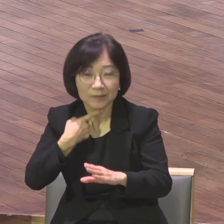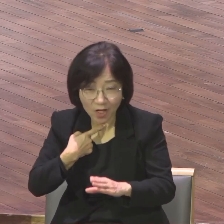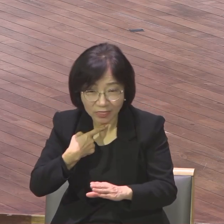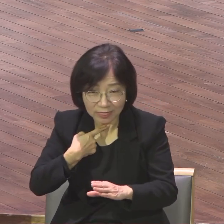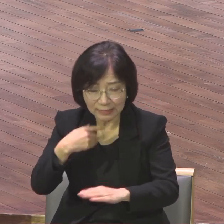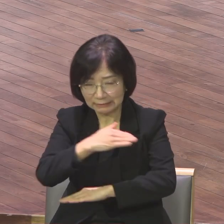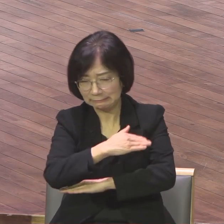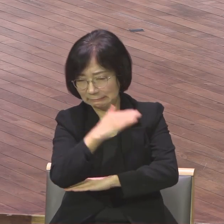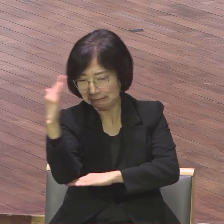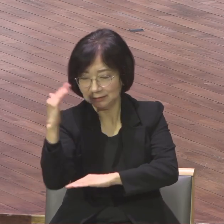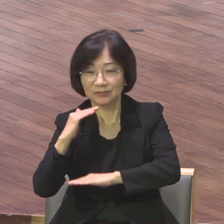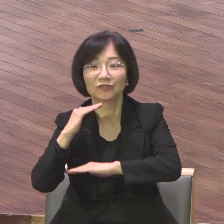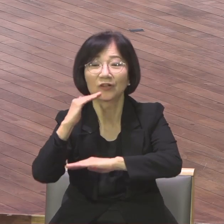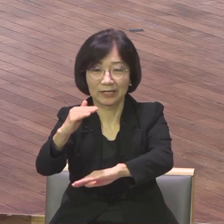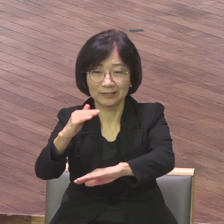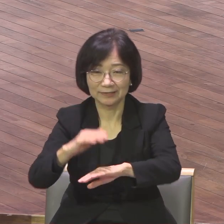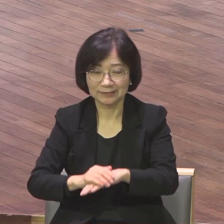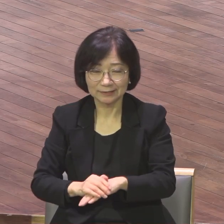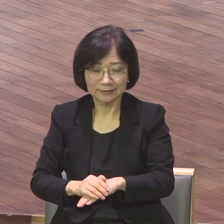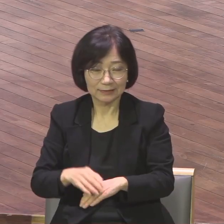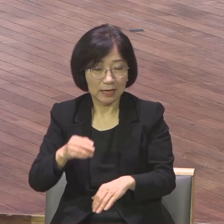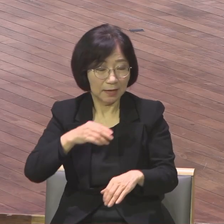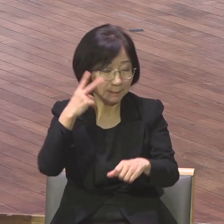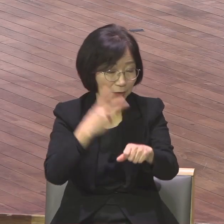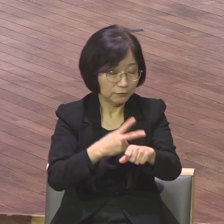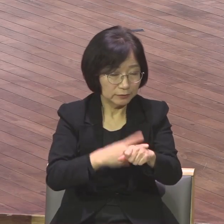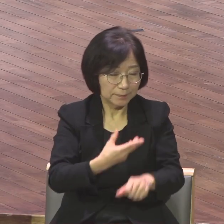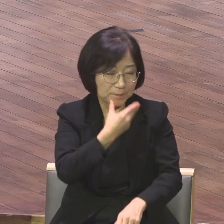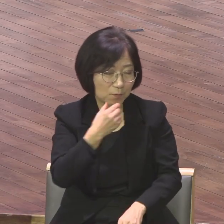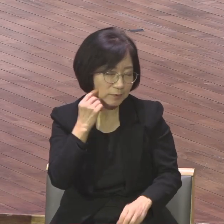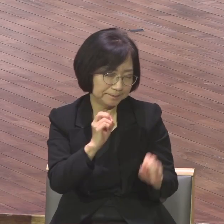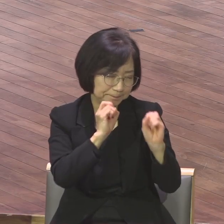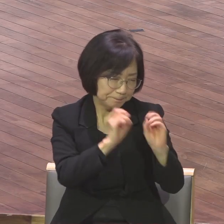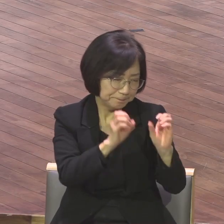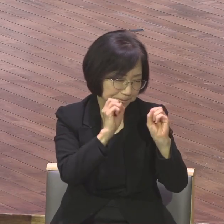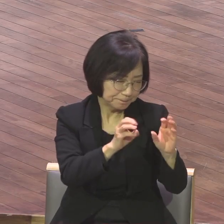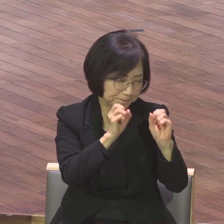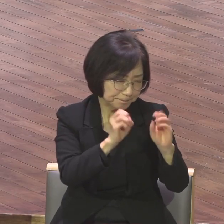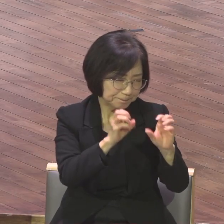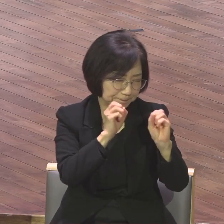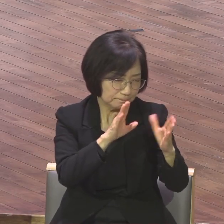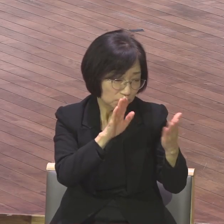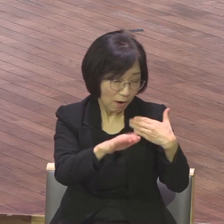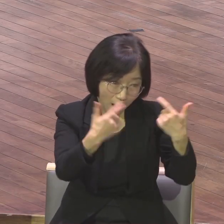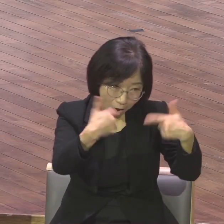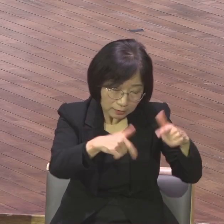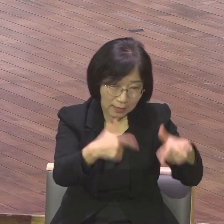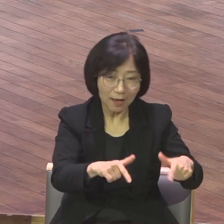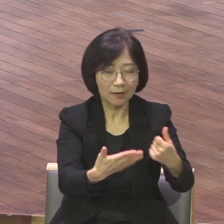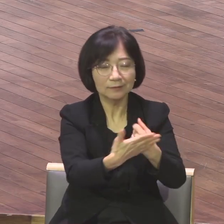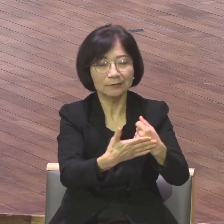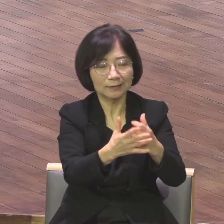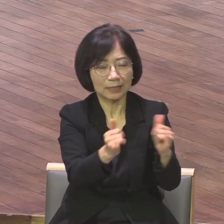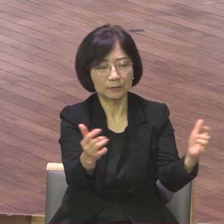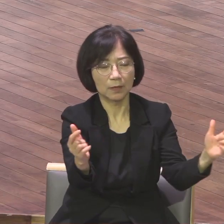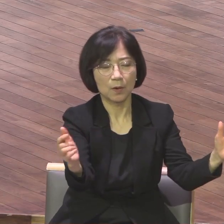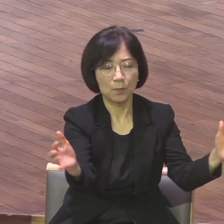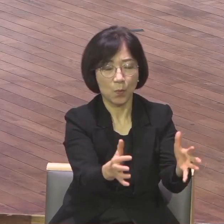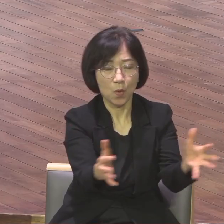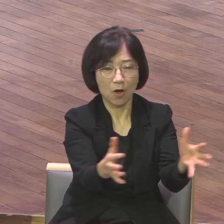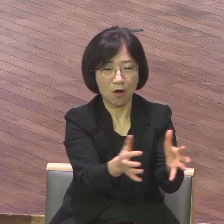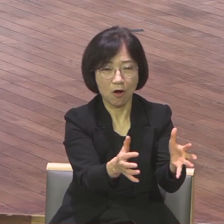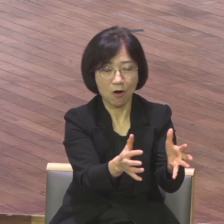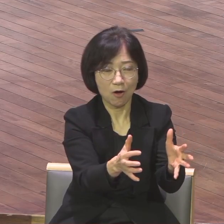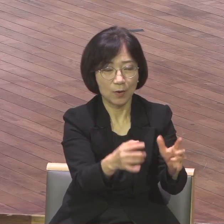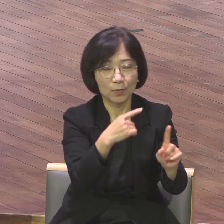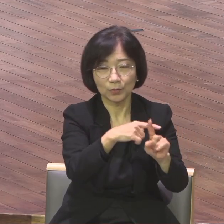증거한 지역에는 꼭 교회가 세워졌어요. 바울이 가는 지역에 복음을 증거하면 거기에 은혜 받은 분들이 모여가지고